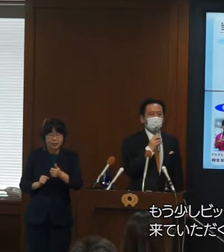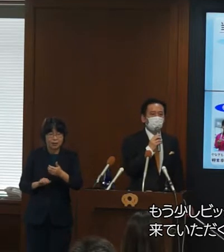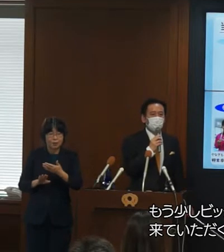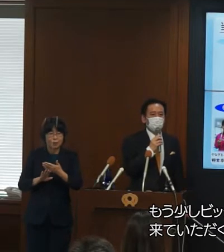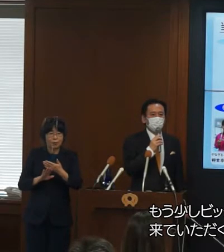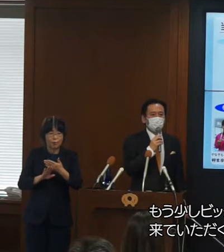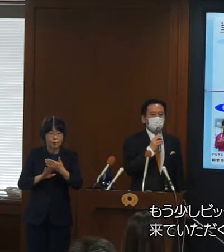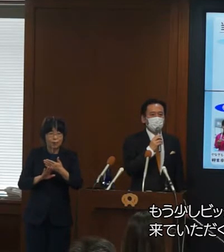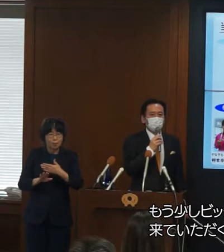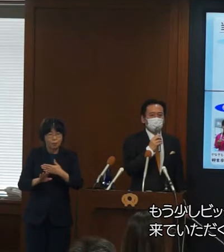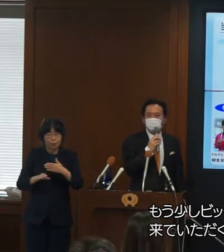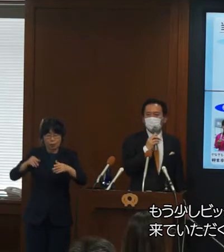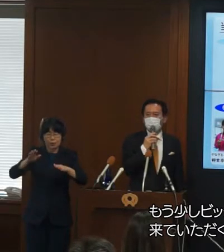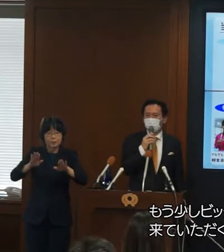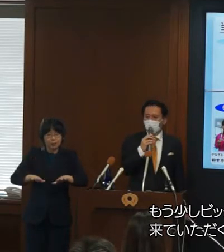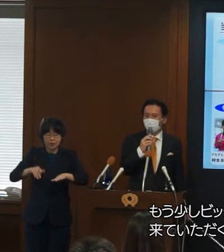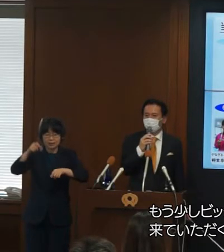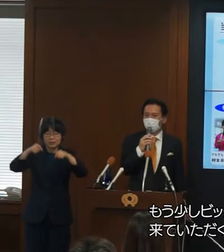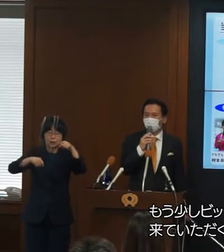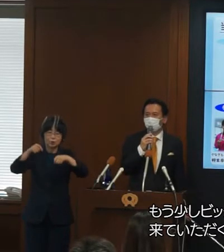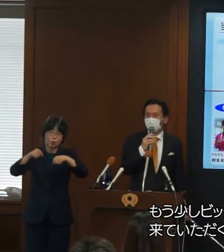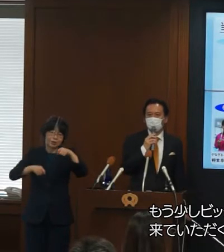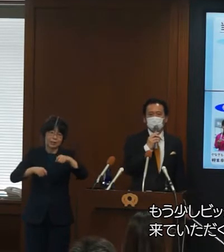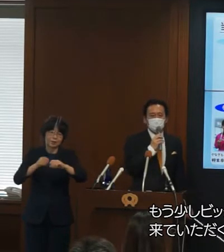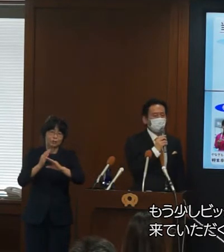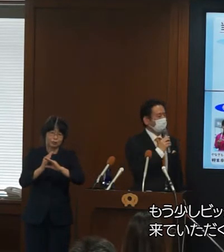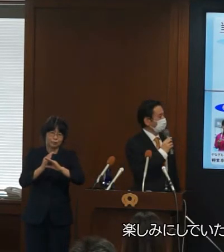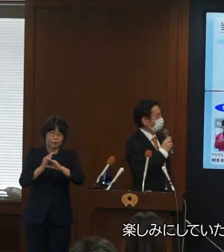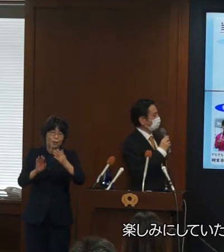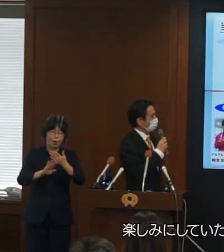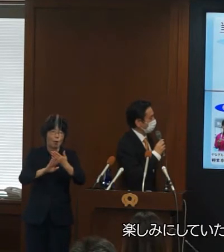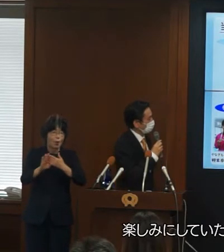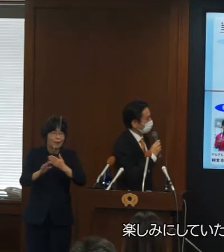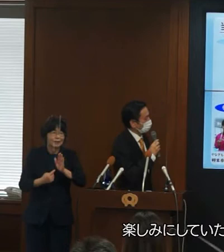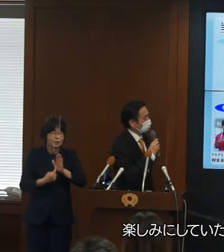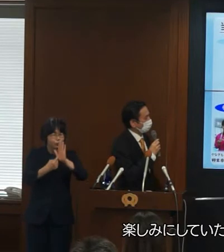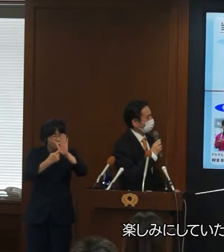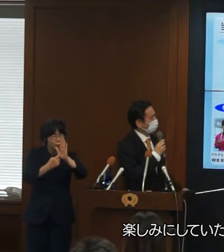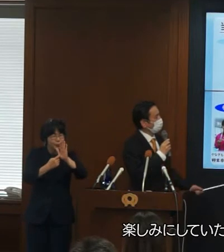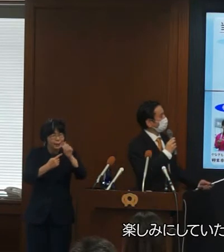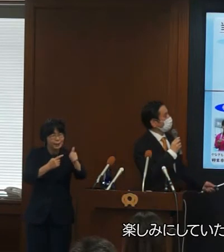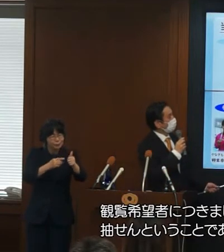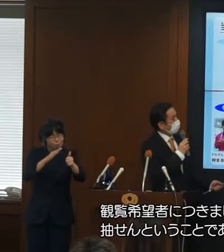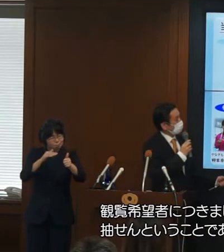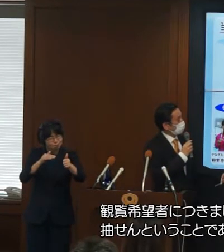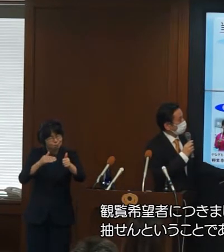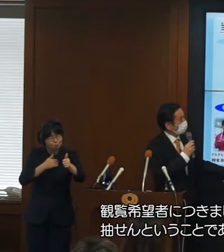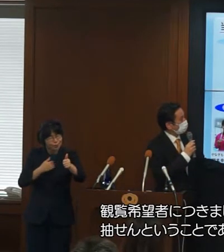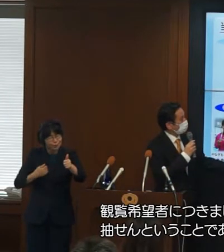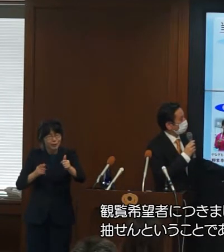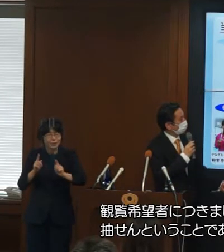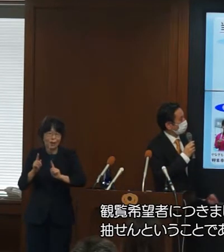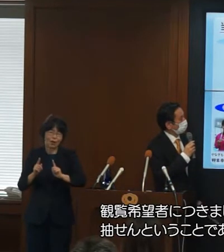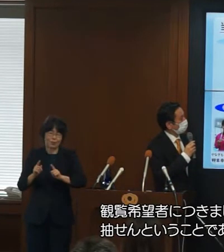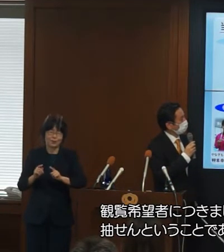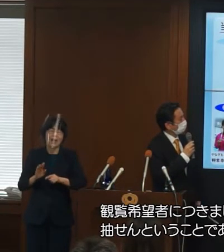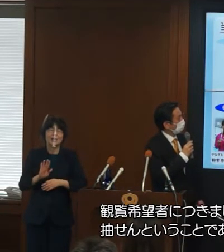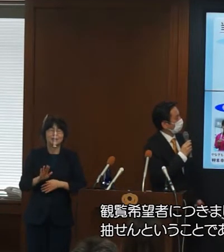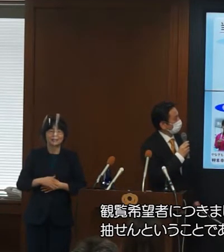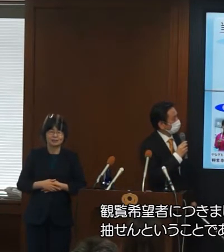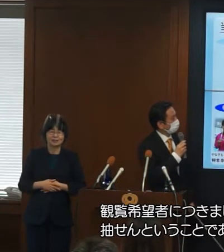もう少しビッグネームが来ていただくかもしれません。楽しみにしていただきたいと思います。で、観覧希望者につきまし